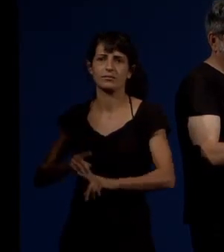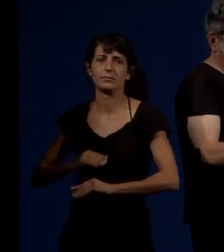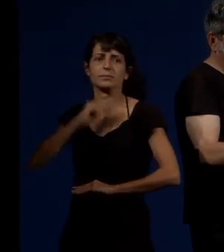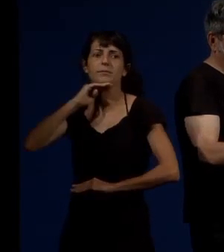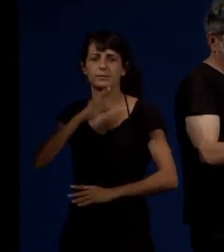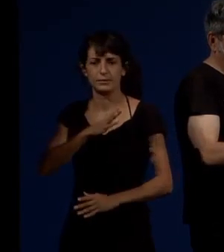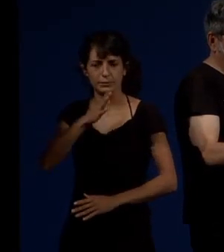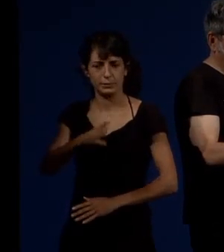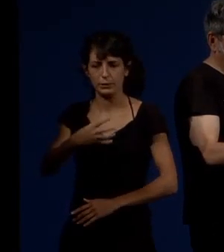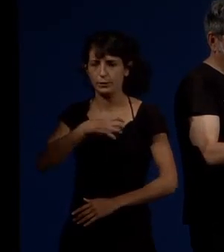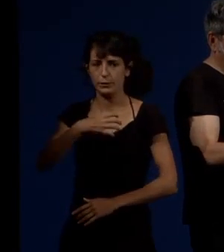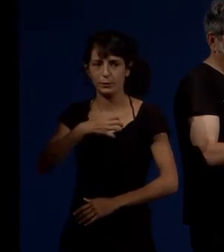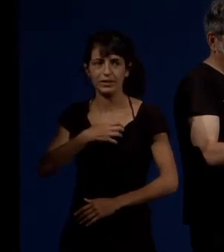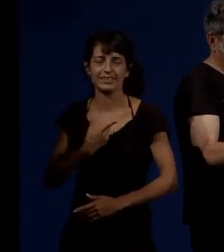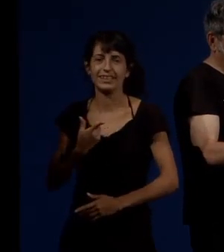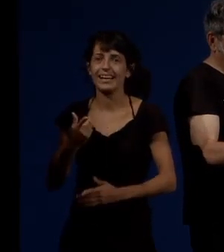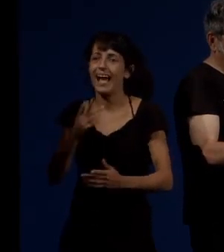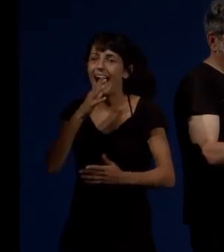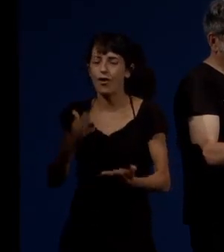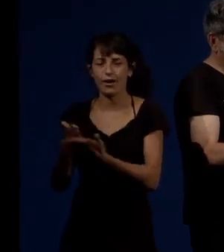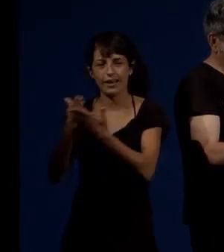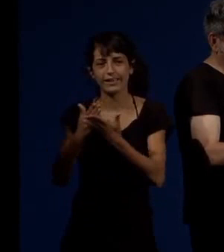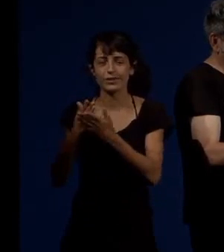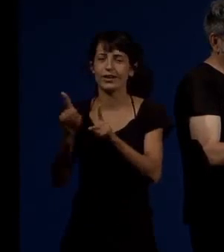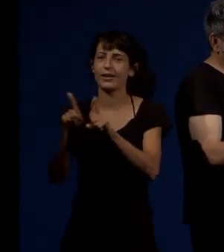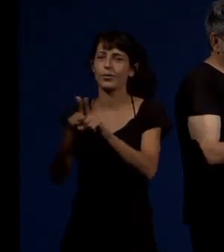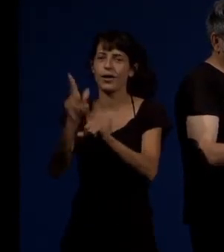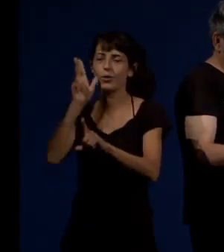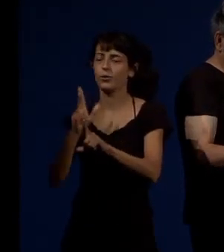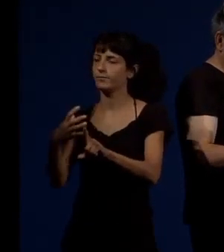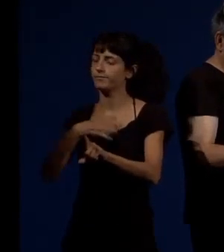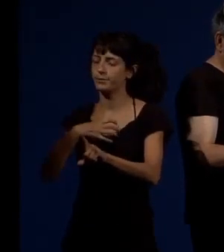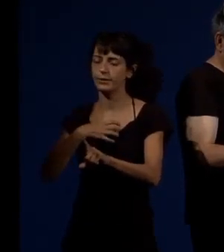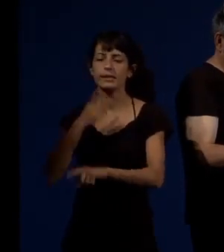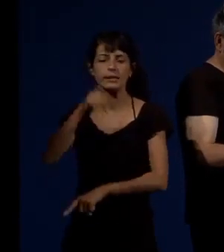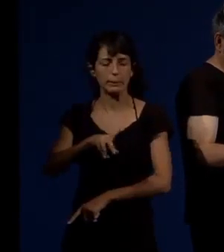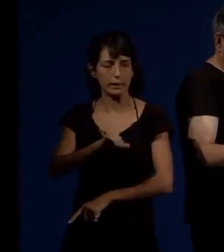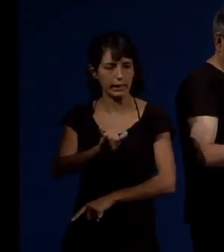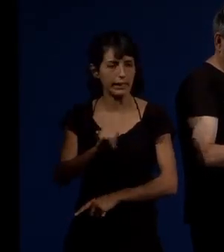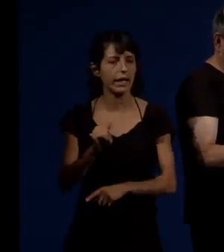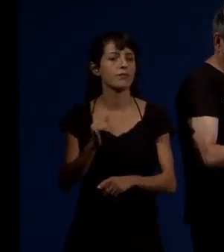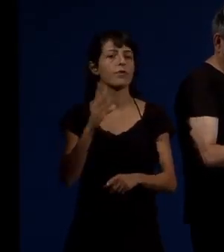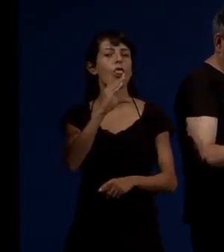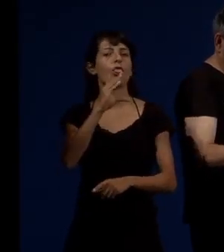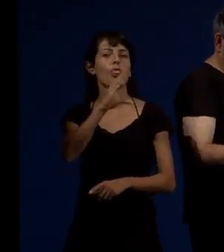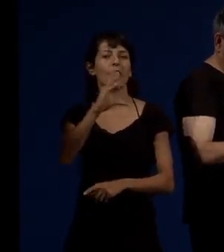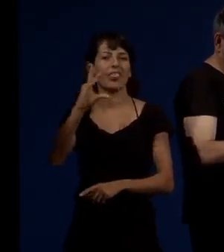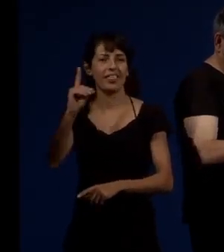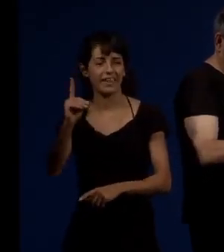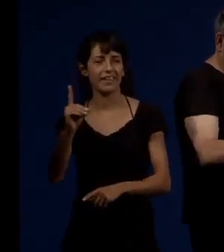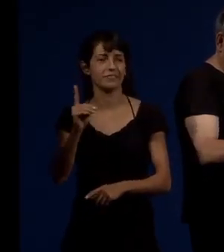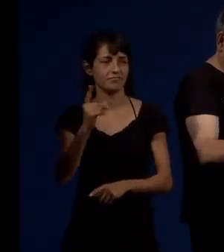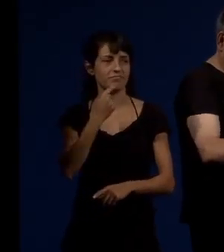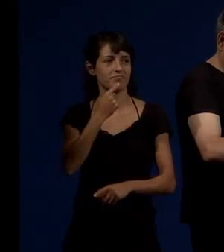ser que estudarse sea un luxo, señor Feijóo, non pode ser. Temos un CD de cantos de Berce en castelán,